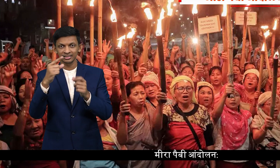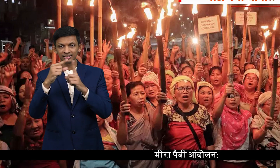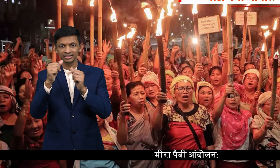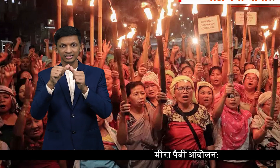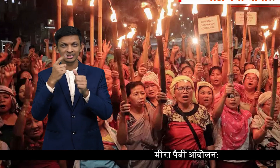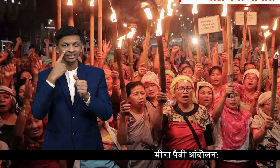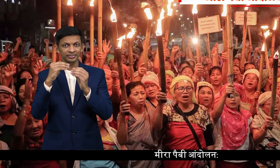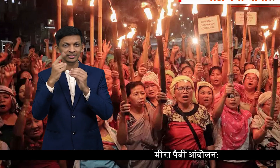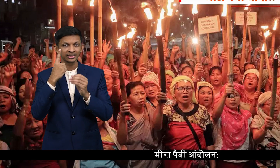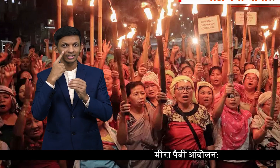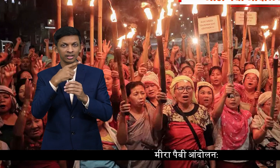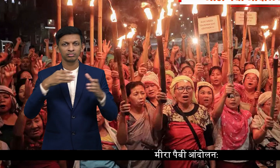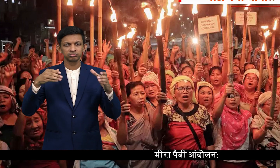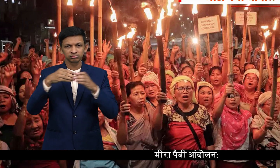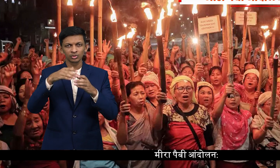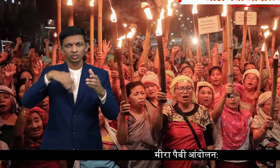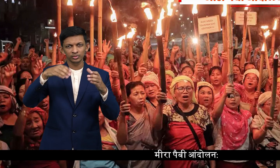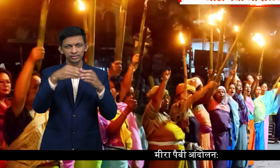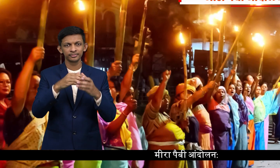पेंबी आंदोलन।